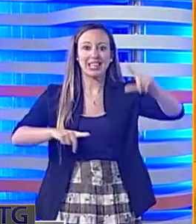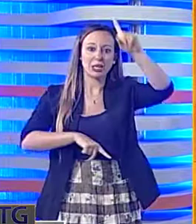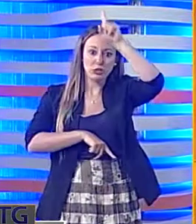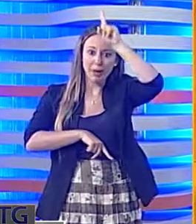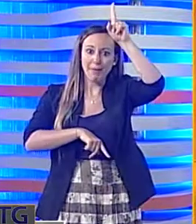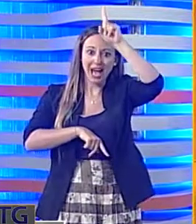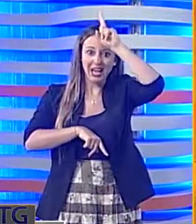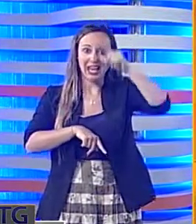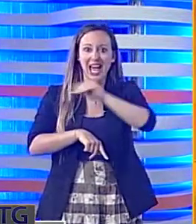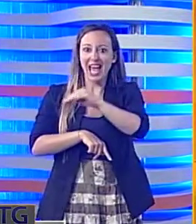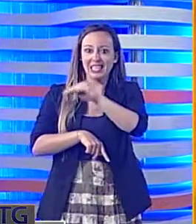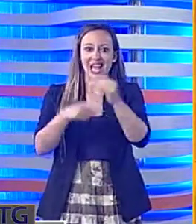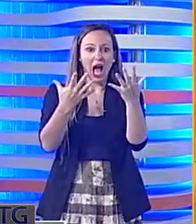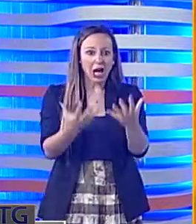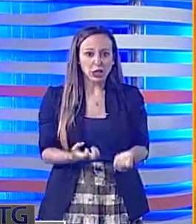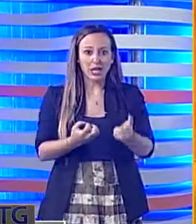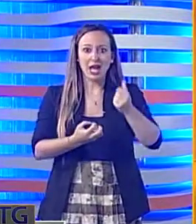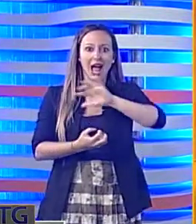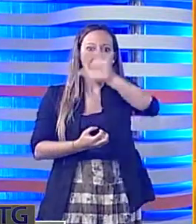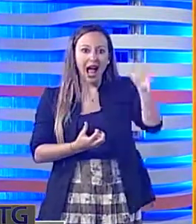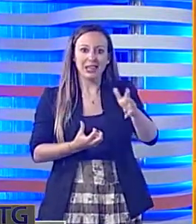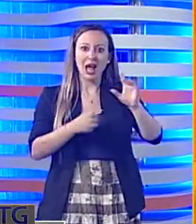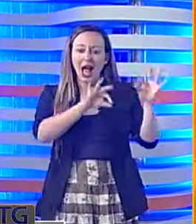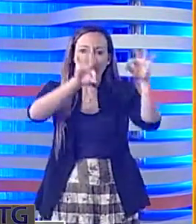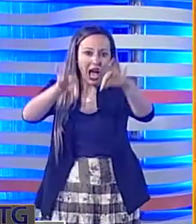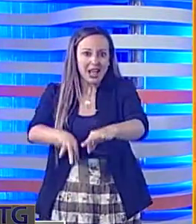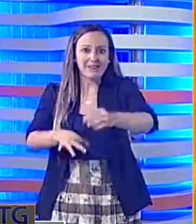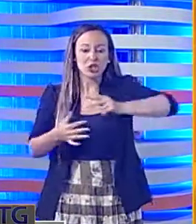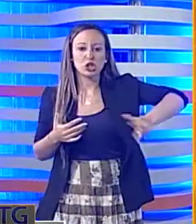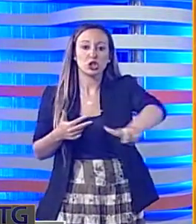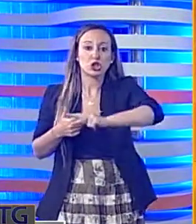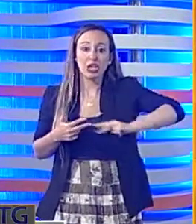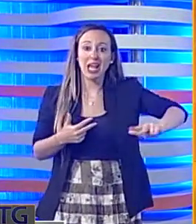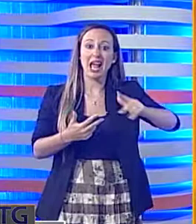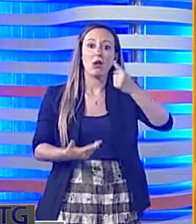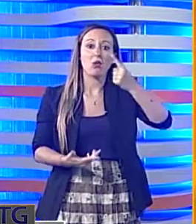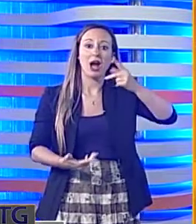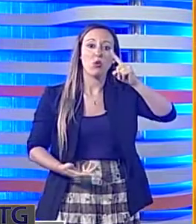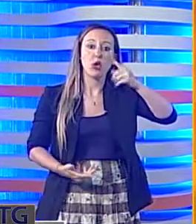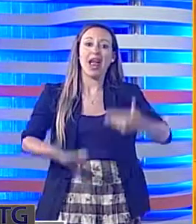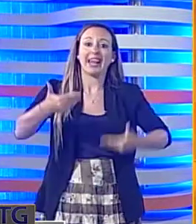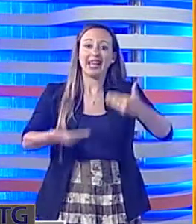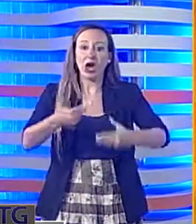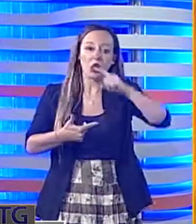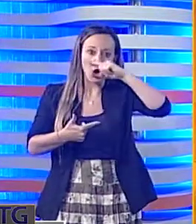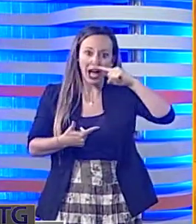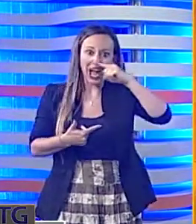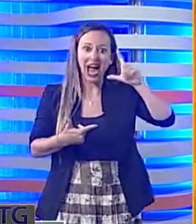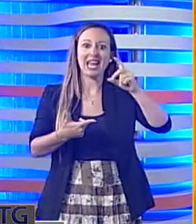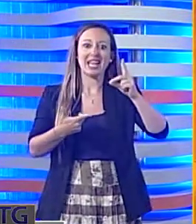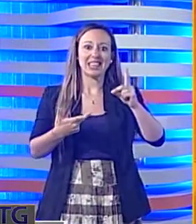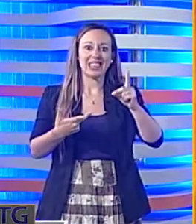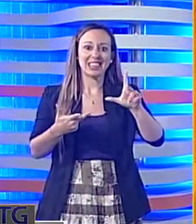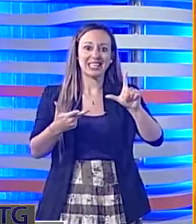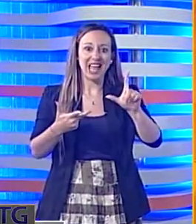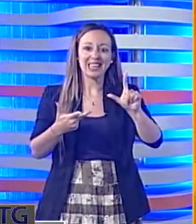della ristorazione nelle città tedesche. L'inchiesta ha accertato, fra le altre